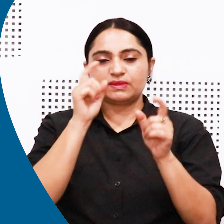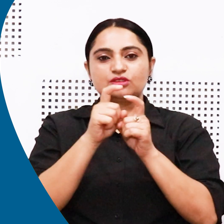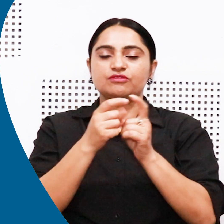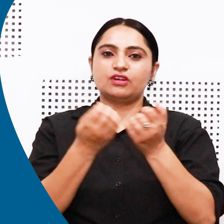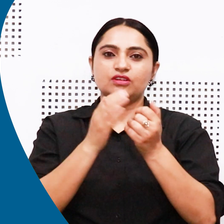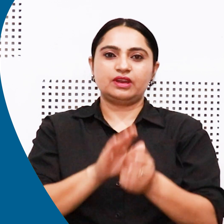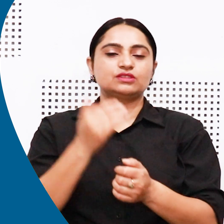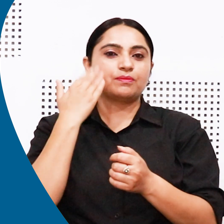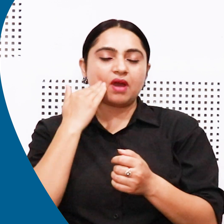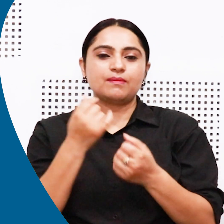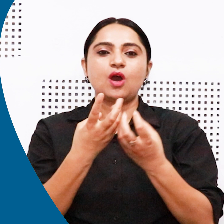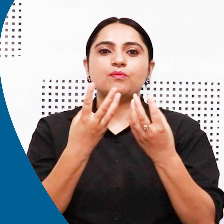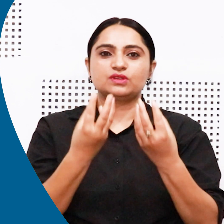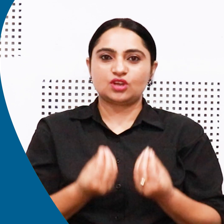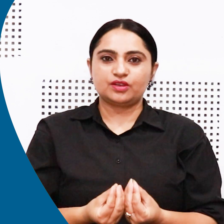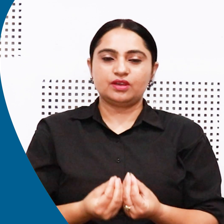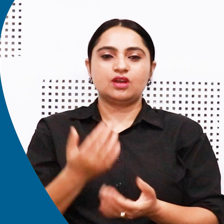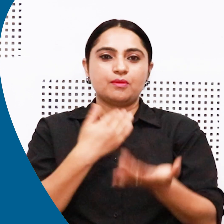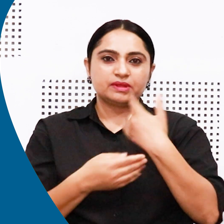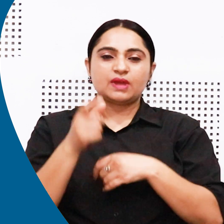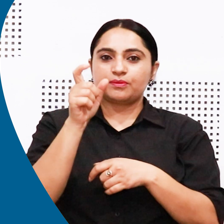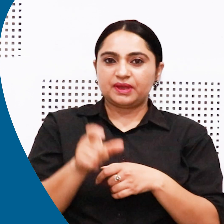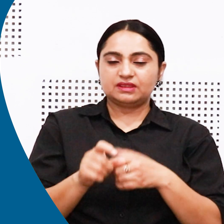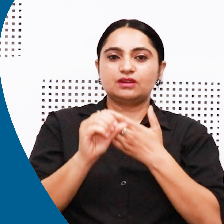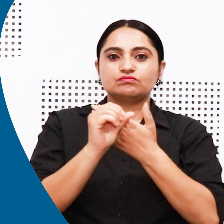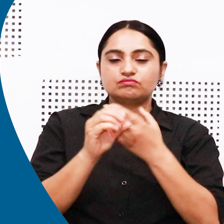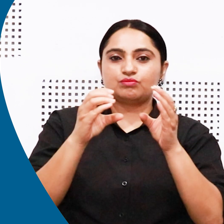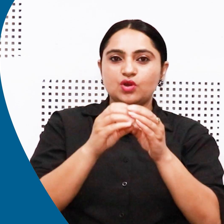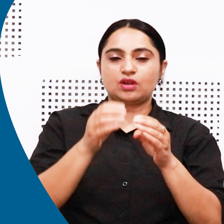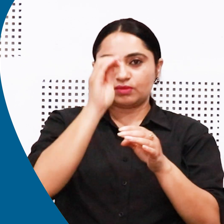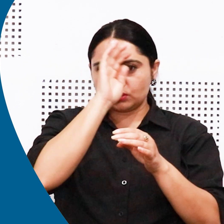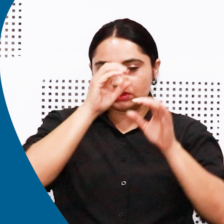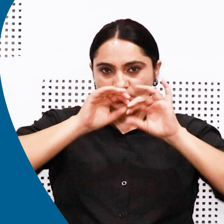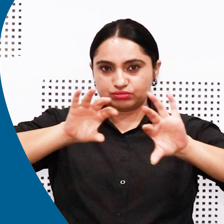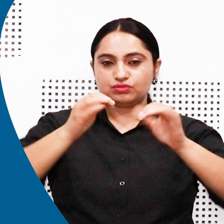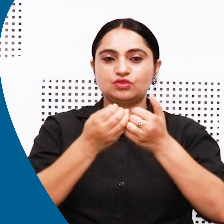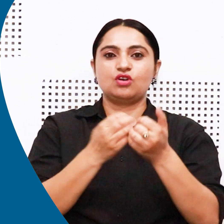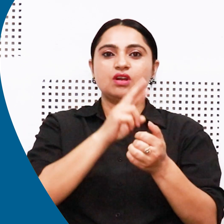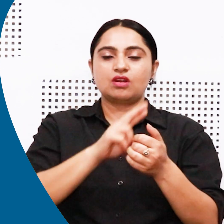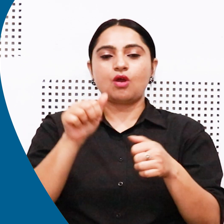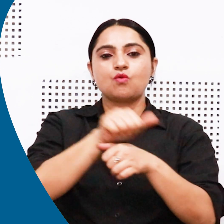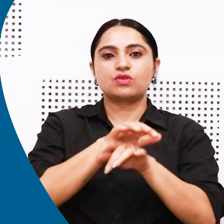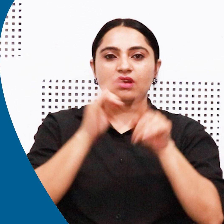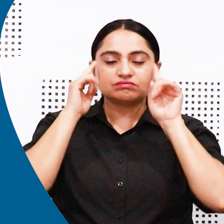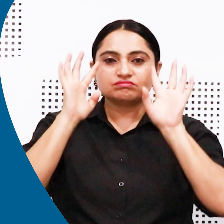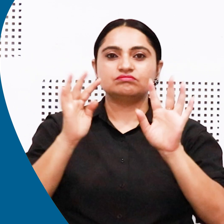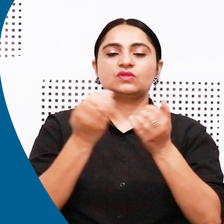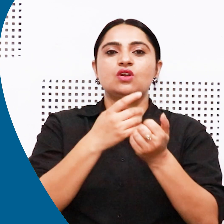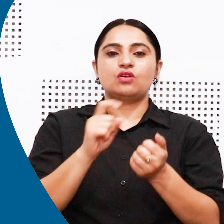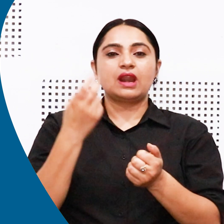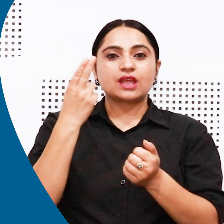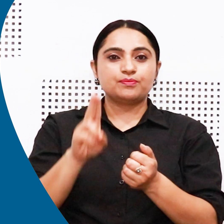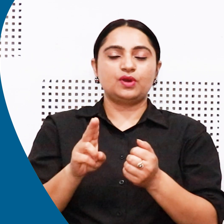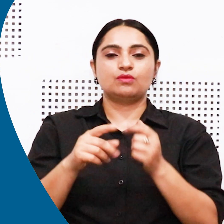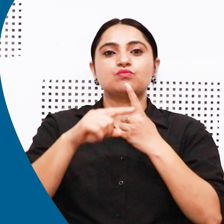महिला, अल्पसंख्यक, अपाङ्गता भएका व्यक्ति र सीमान्तकृत वर्गमा सूचना प्रवाह गर्न र उनीहरूलाई सचेत गराउनका लागि